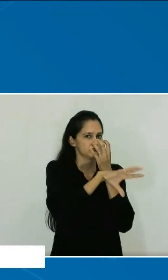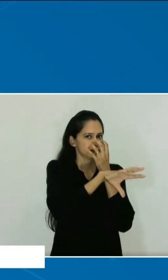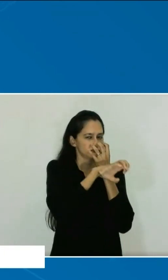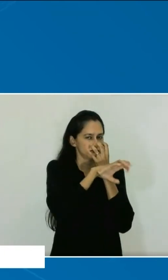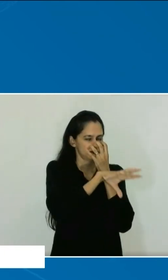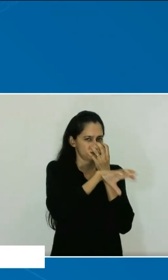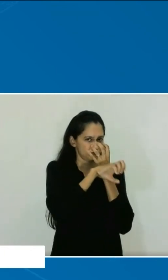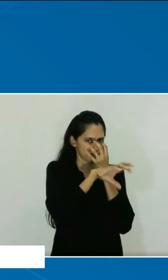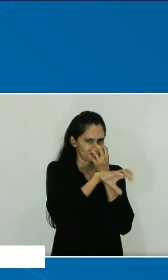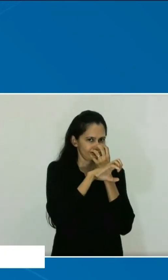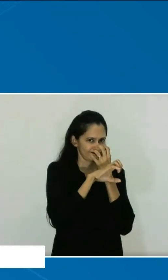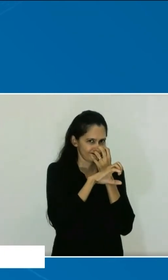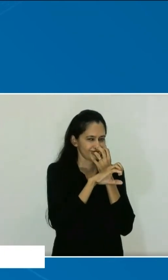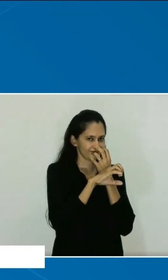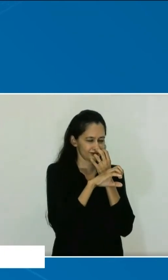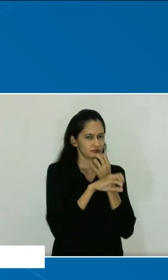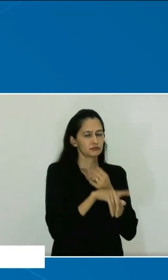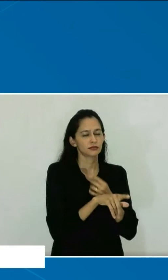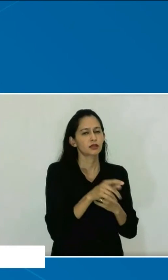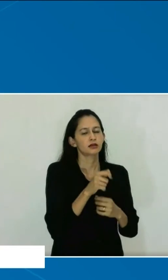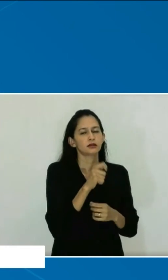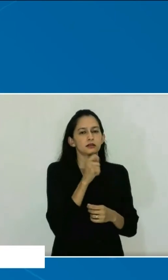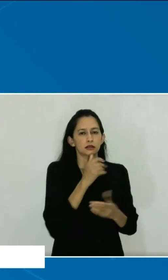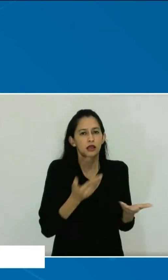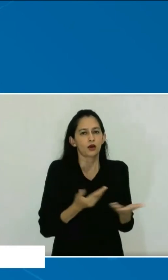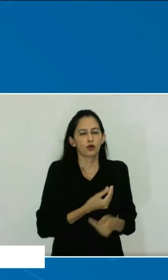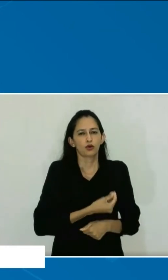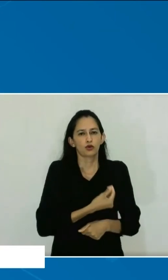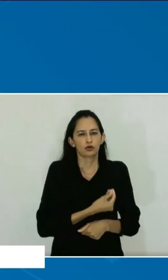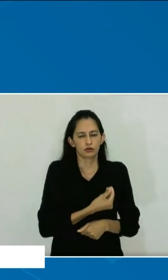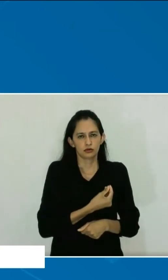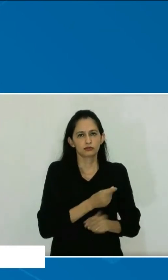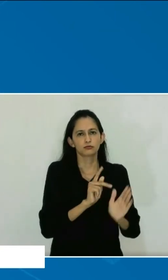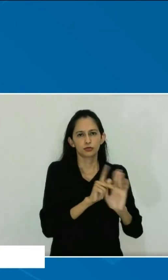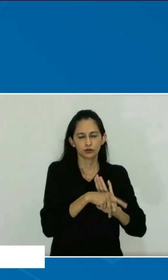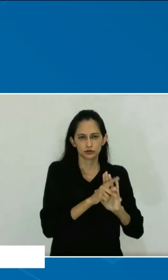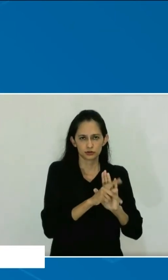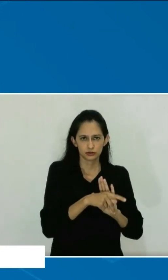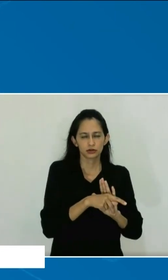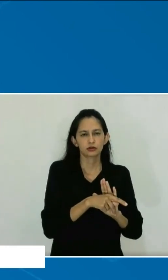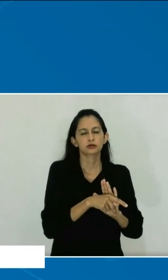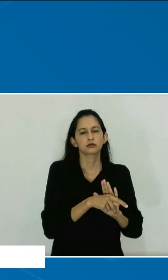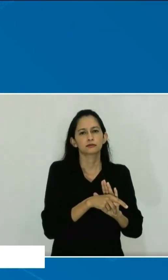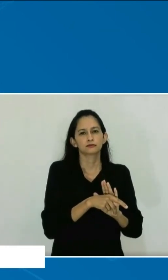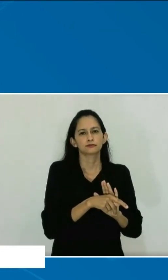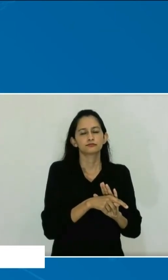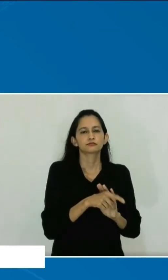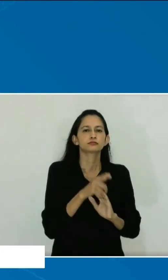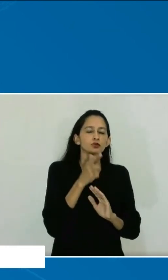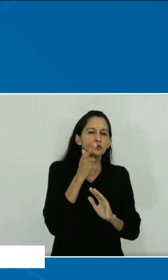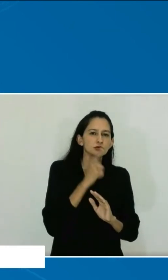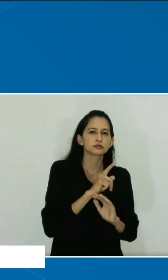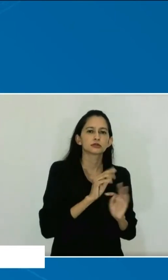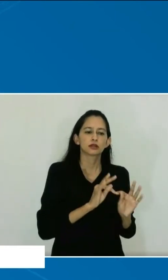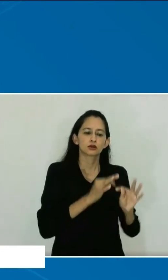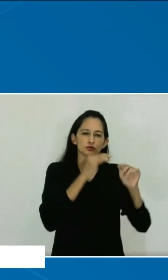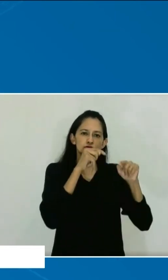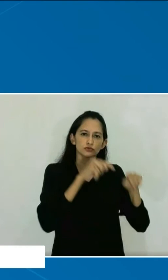que ainda estão em fase de transferência de tecnologia para a